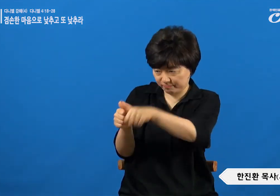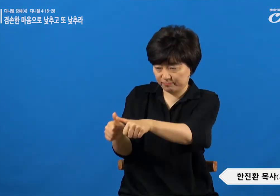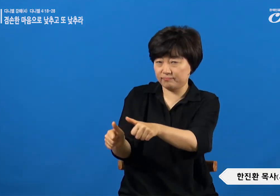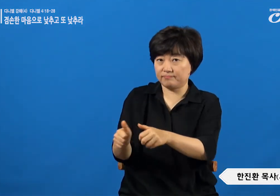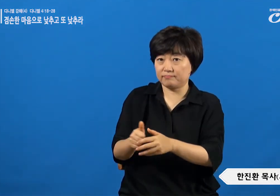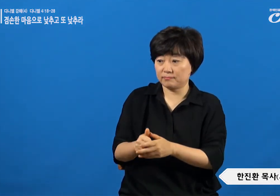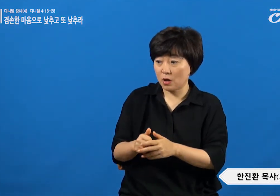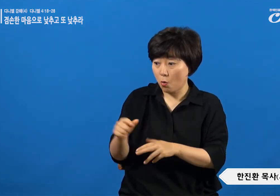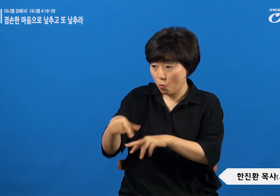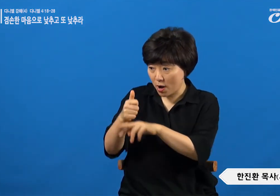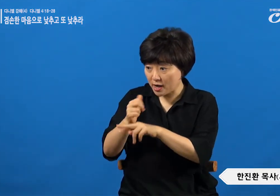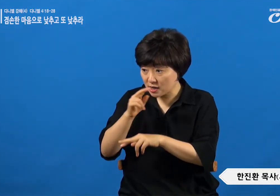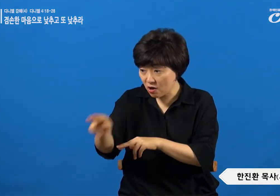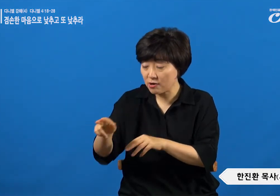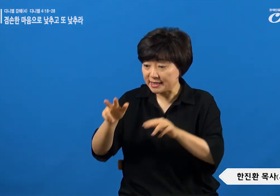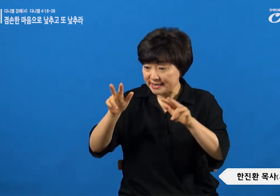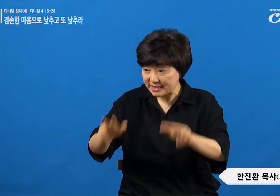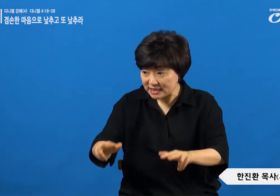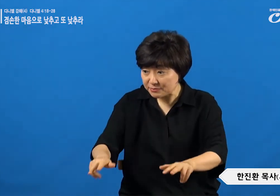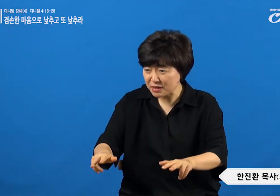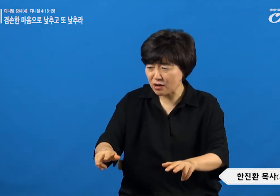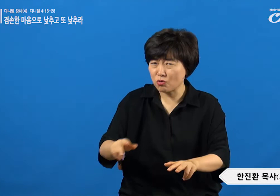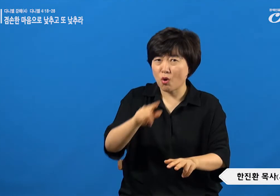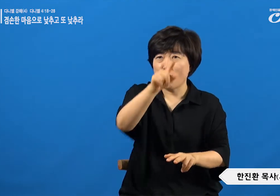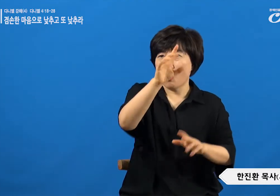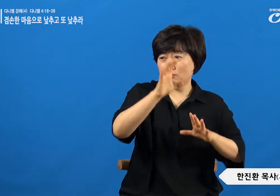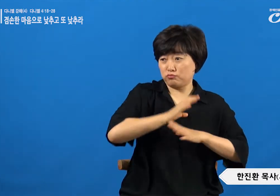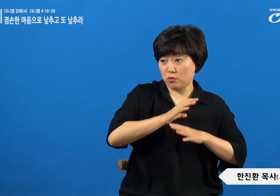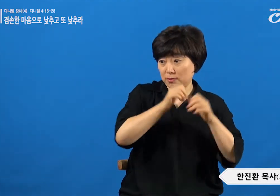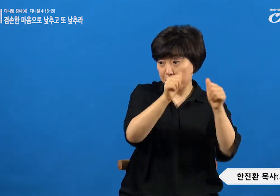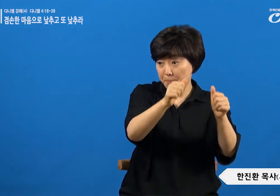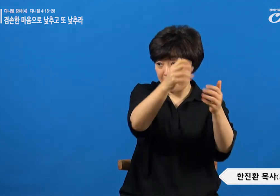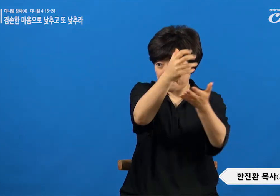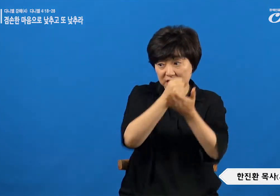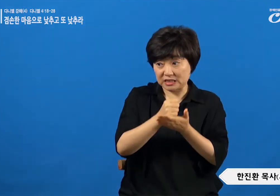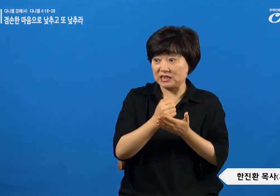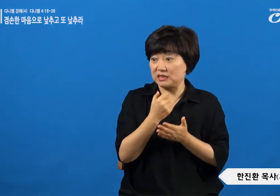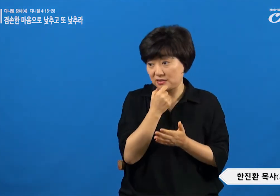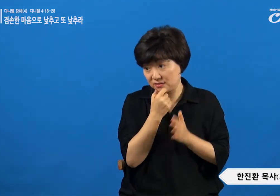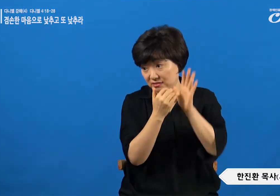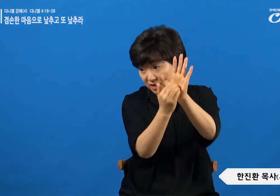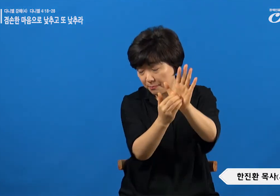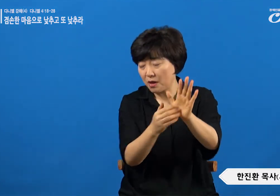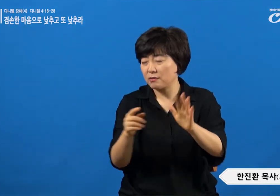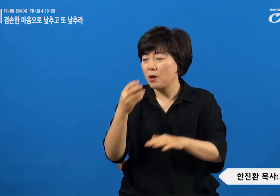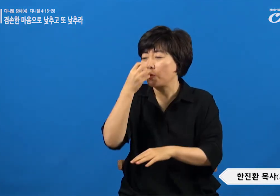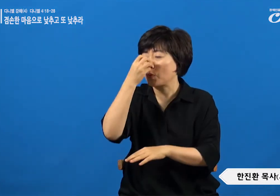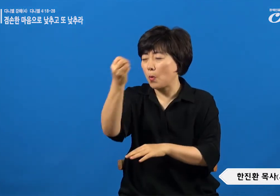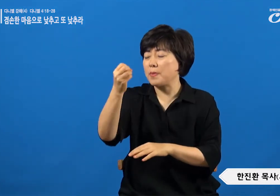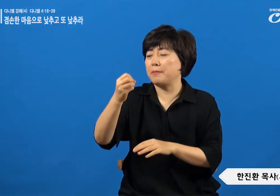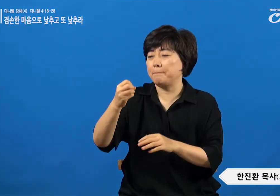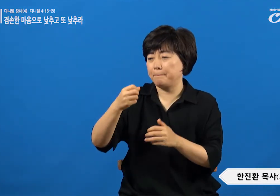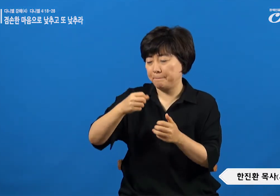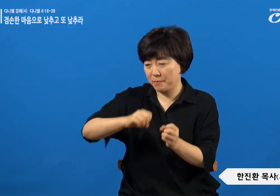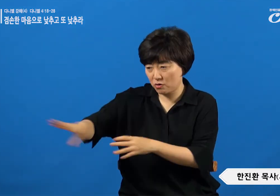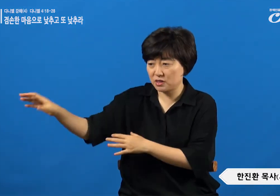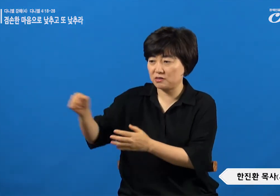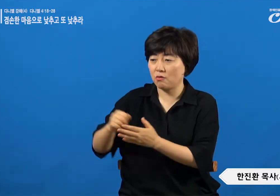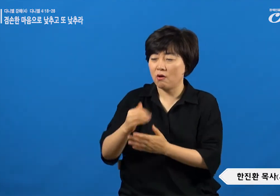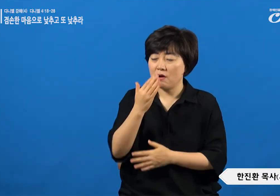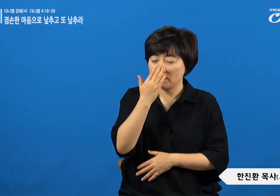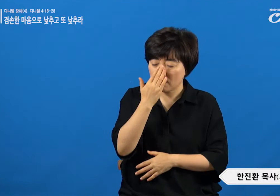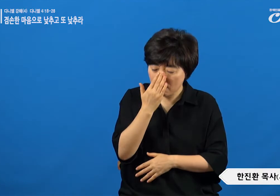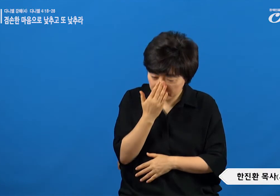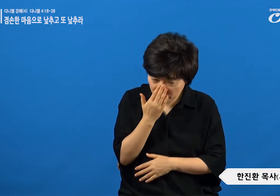왕이시여, 지금이라도 그 무서운 일을 당하지 않으려면 교만을 다 내버리시고